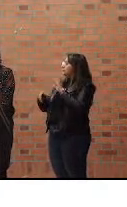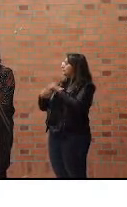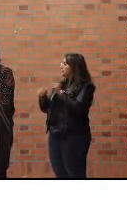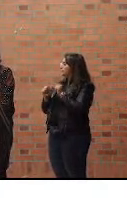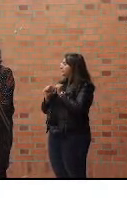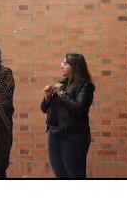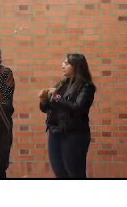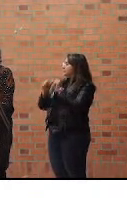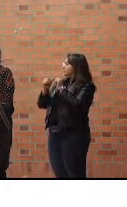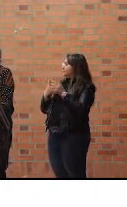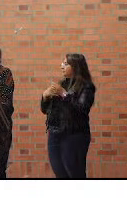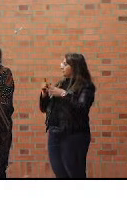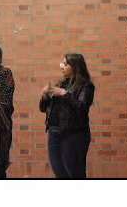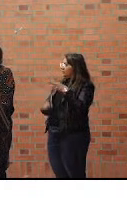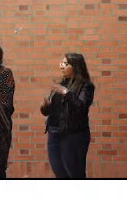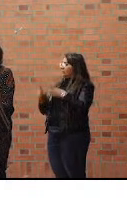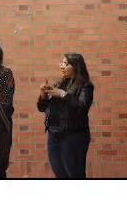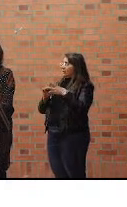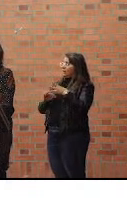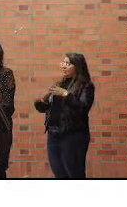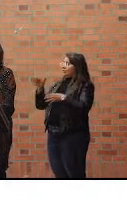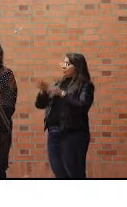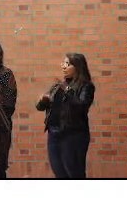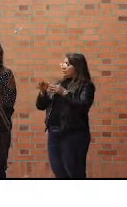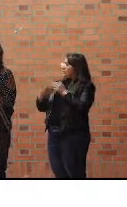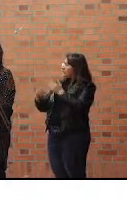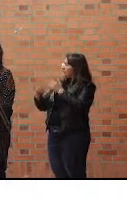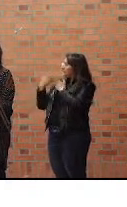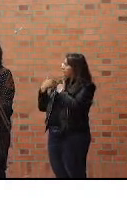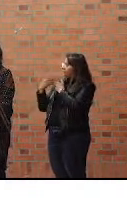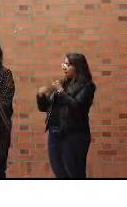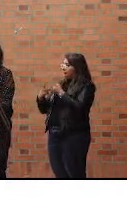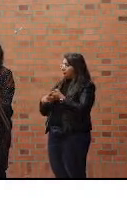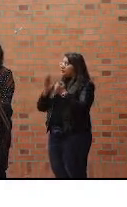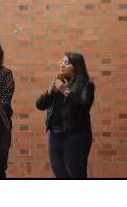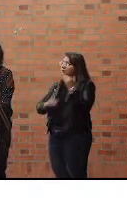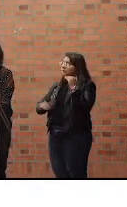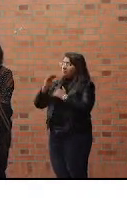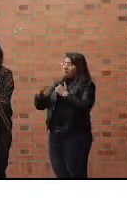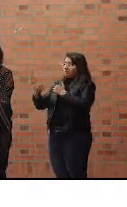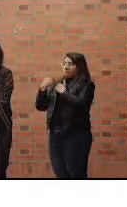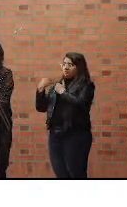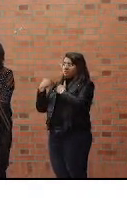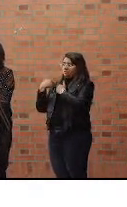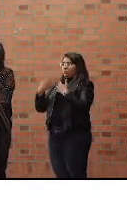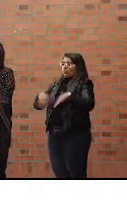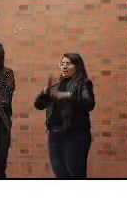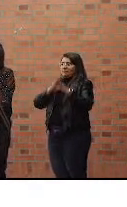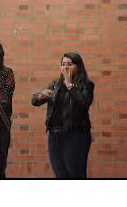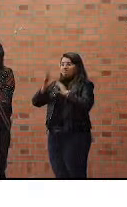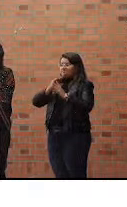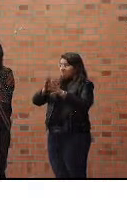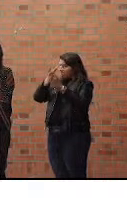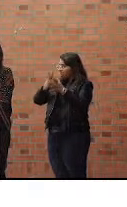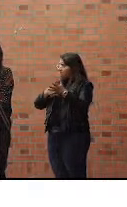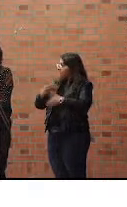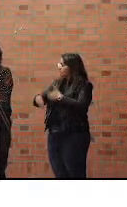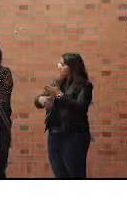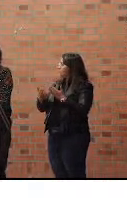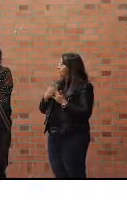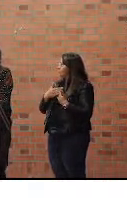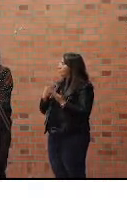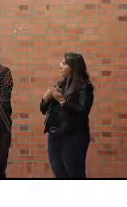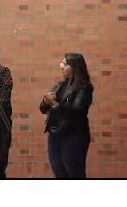ocupando uno de los tres puestos de este Jurado a través de una persona que elegiremos internamente y el resto de la composición